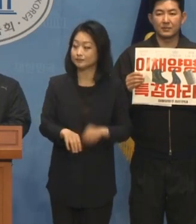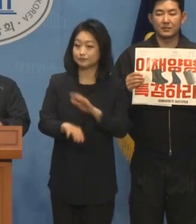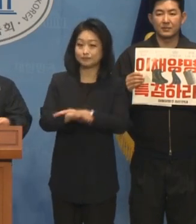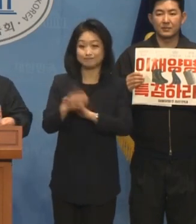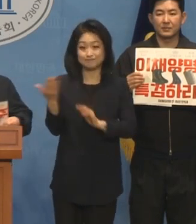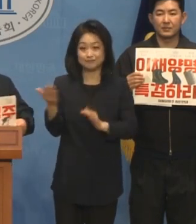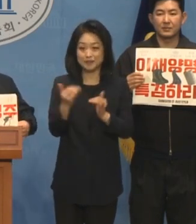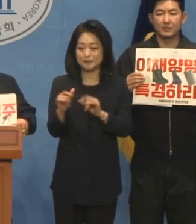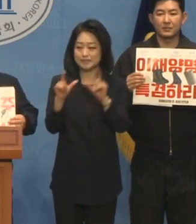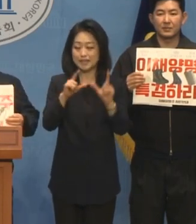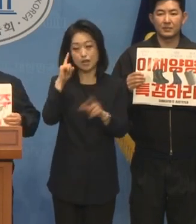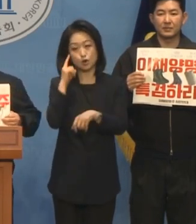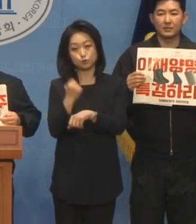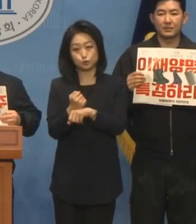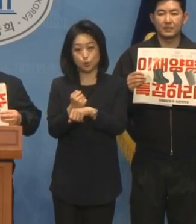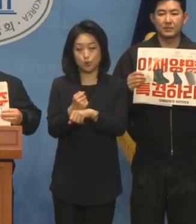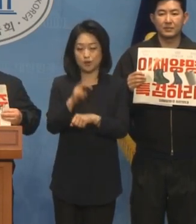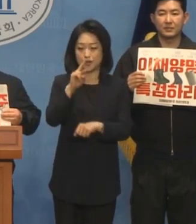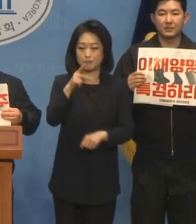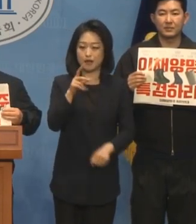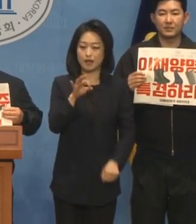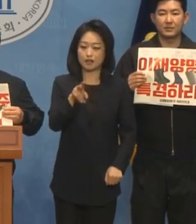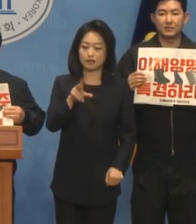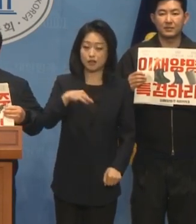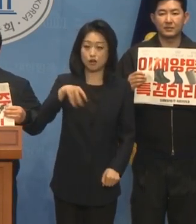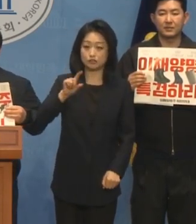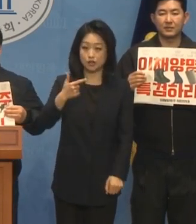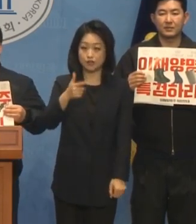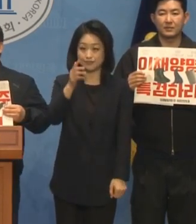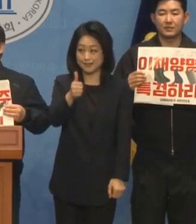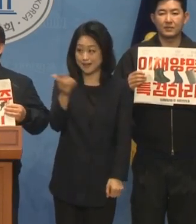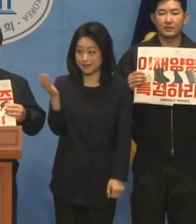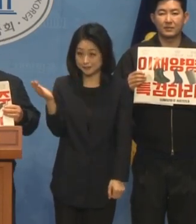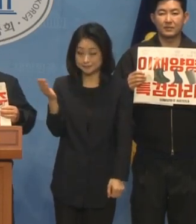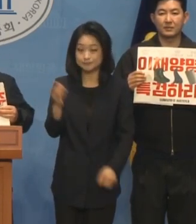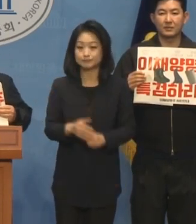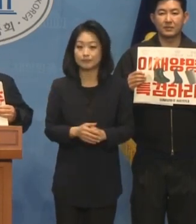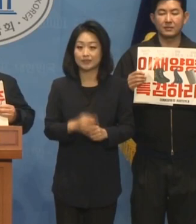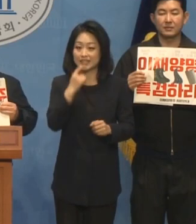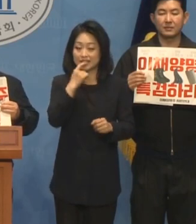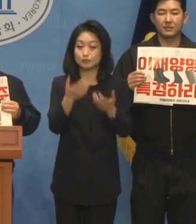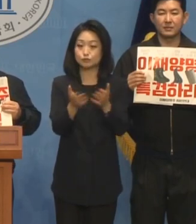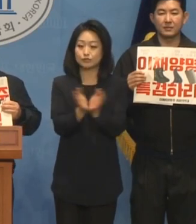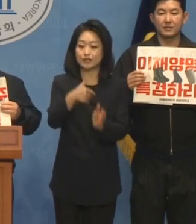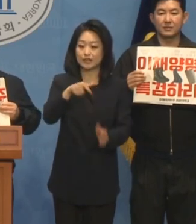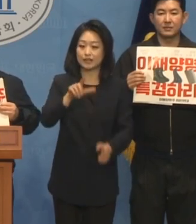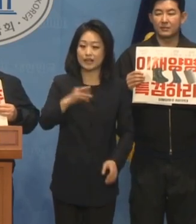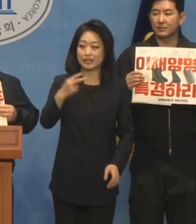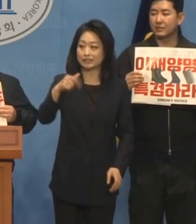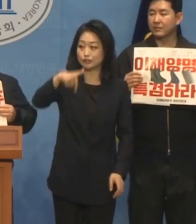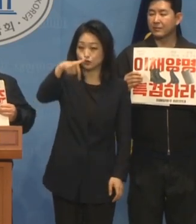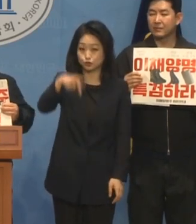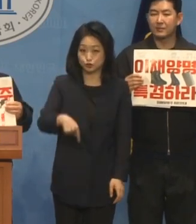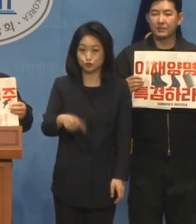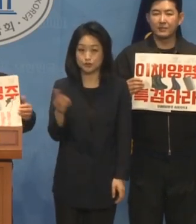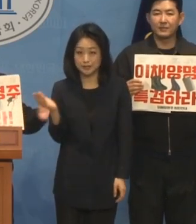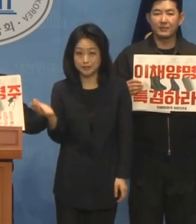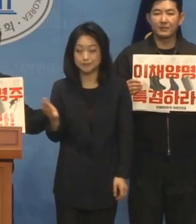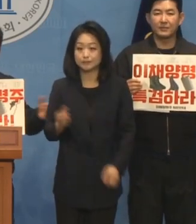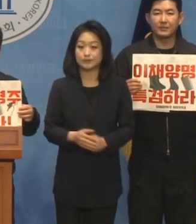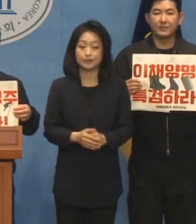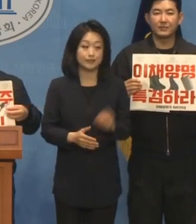민생경제 구소 박영선 언론 위원장님 오셨습니다 민주당 강구원 님 참해 주셨습니다